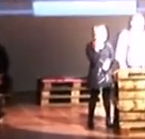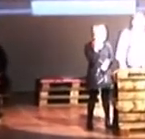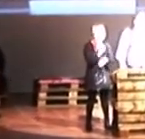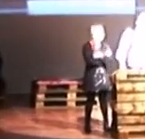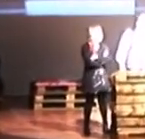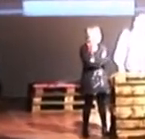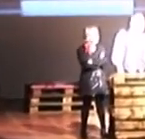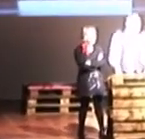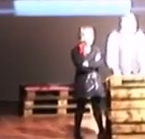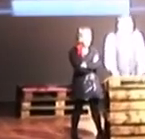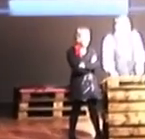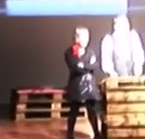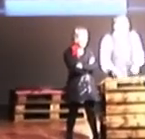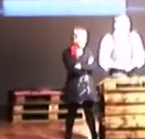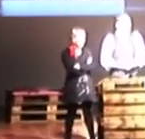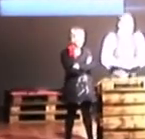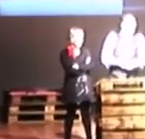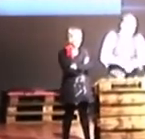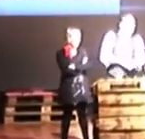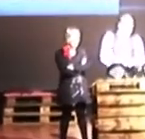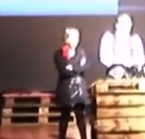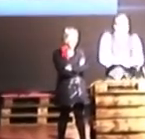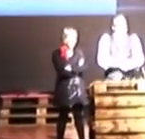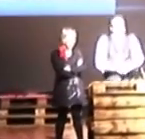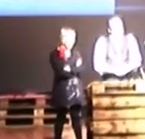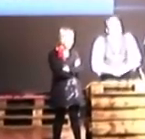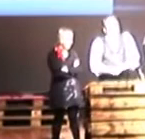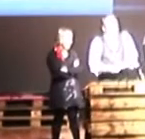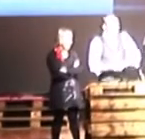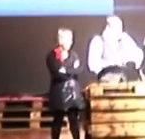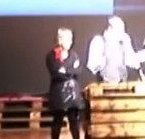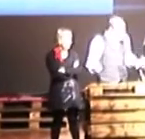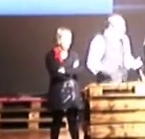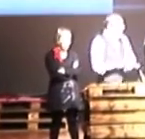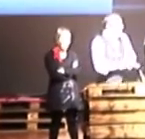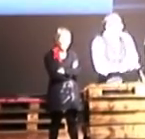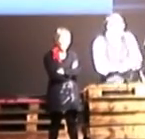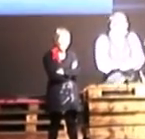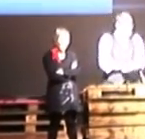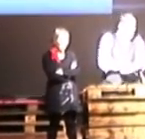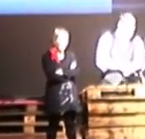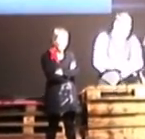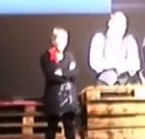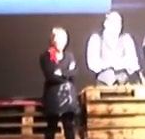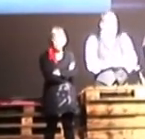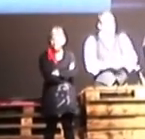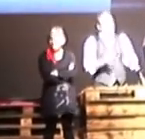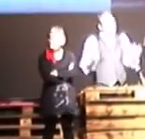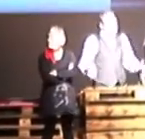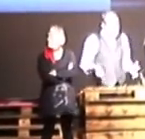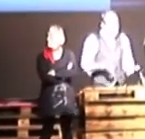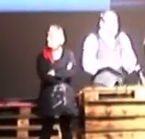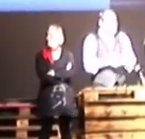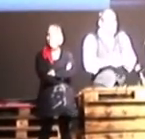Deia que els pobles estan vius i en lluita, i aquí és un moment per recordar també la lluita de molts pobles que estan en situació,